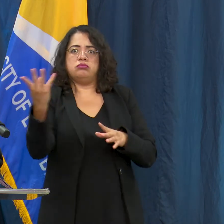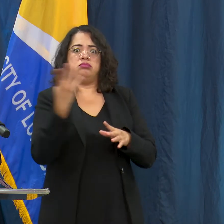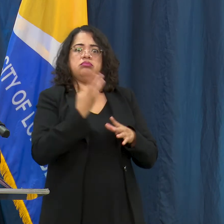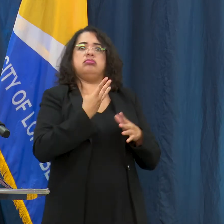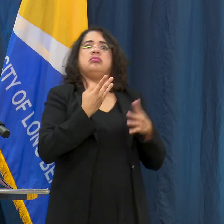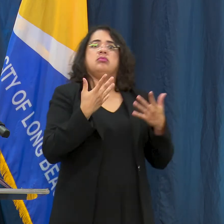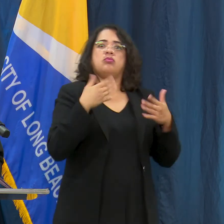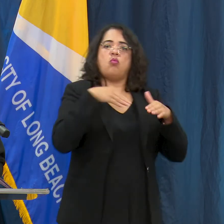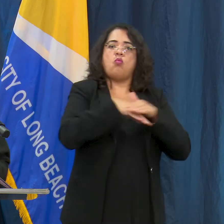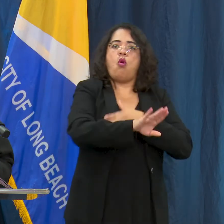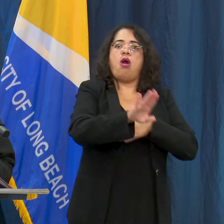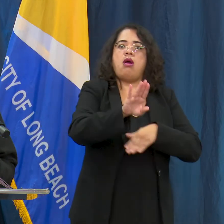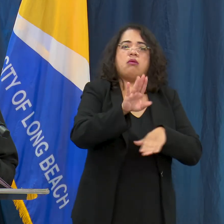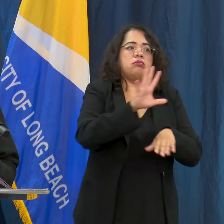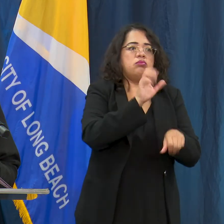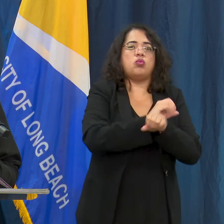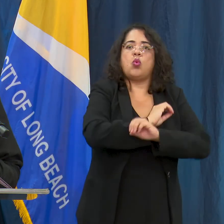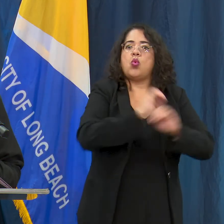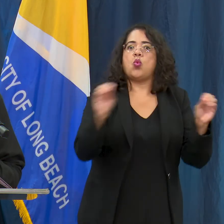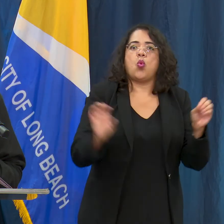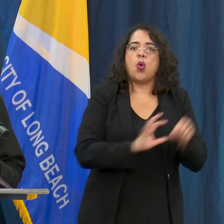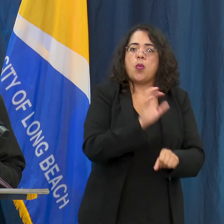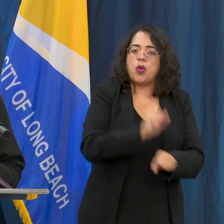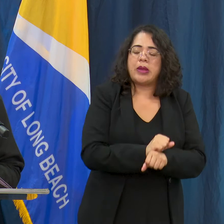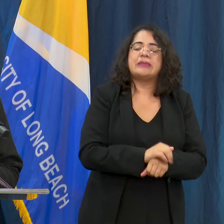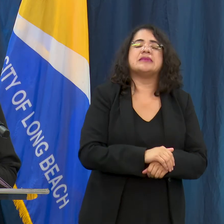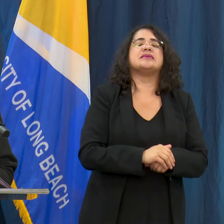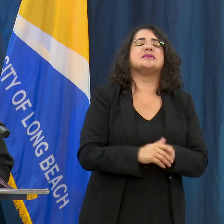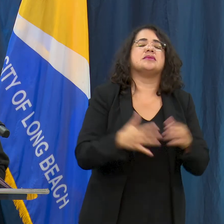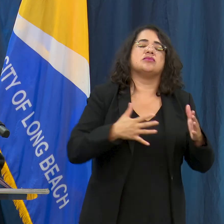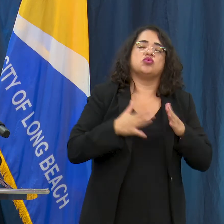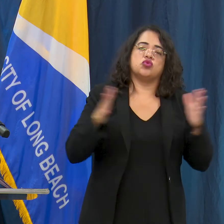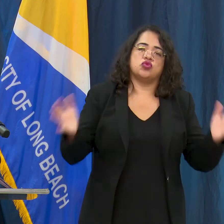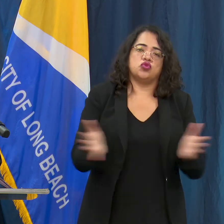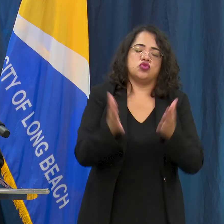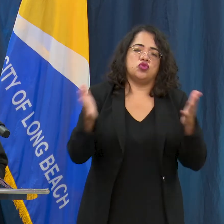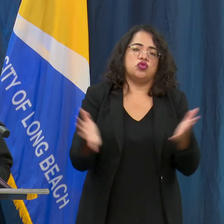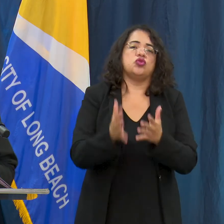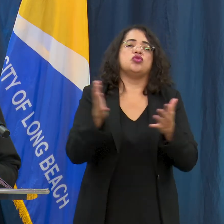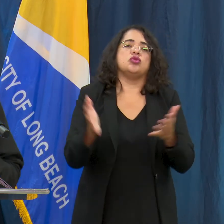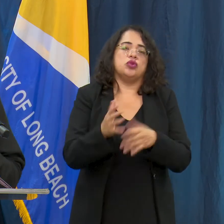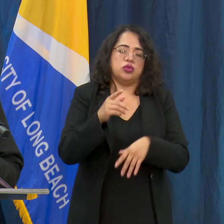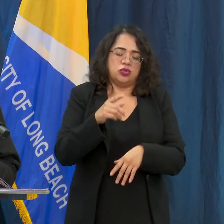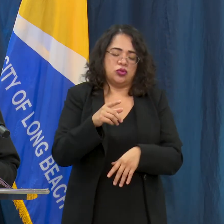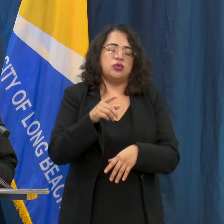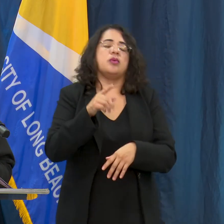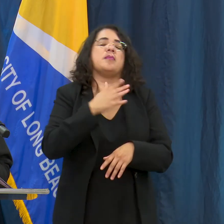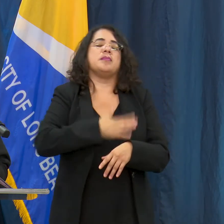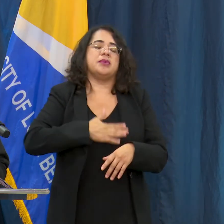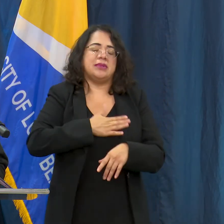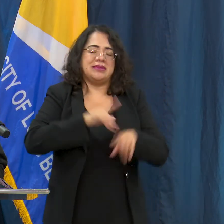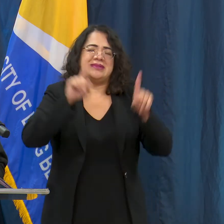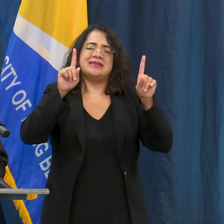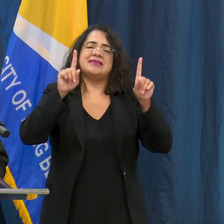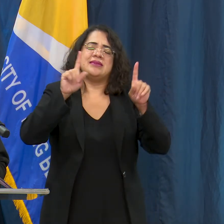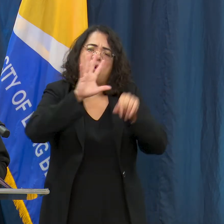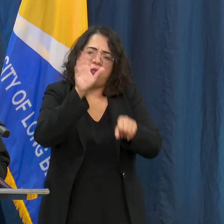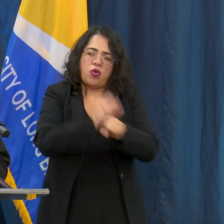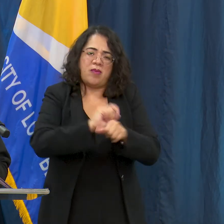sin hacer una cita previamente. Y queremos recordarlos, estamos tratando lo mejor